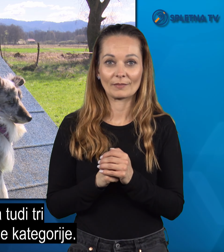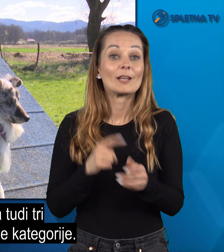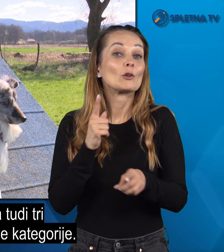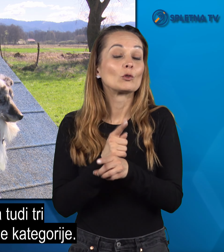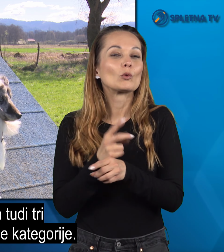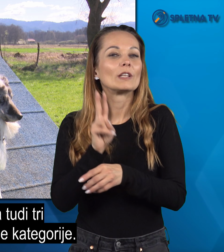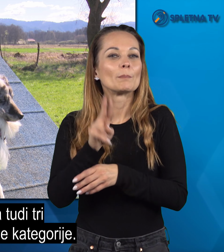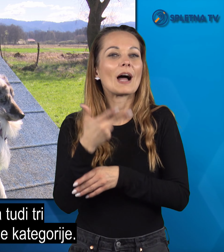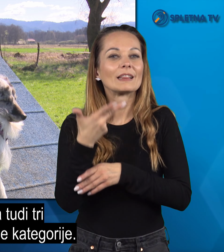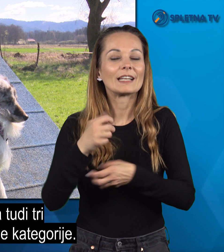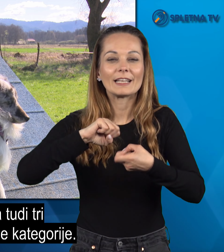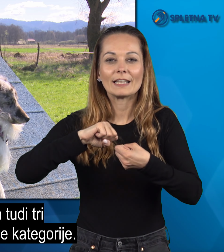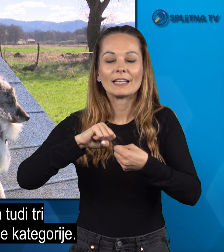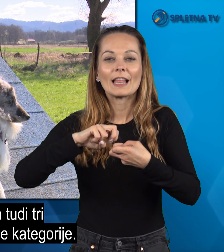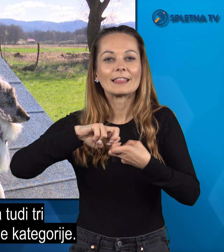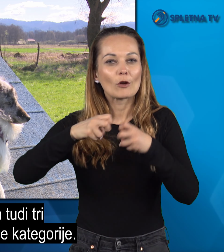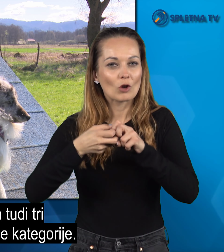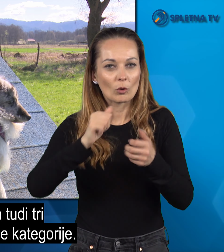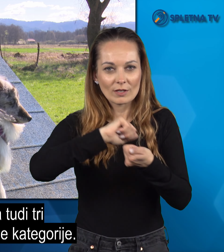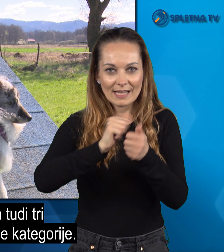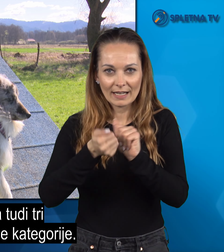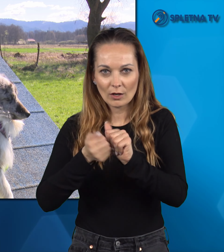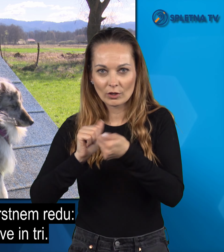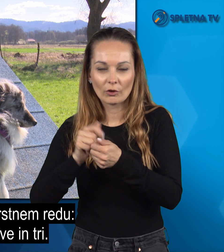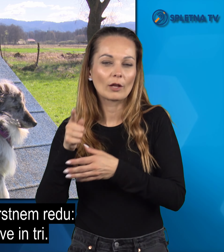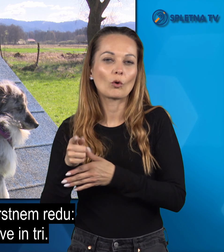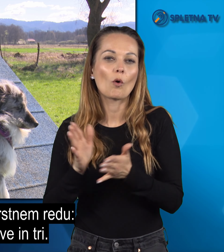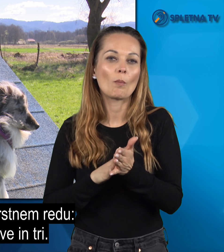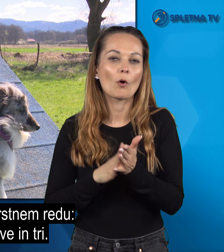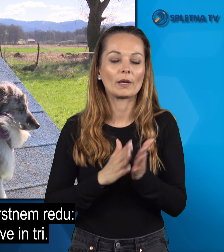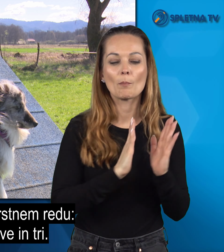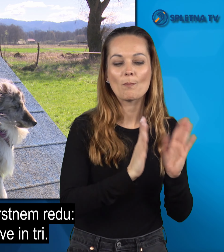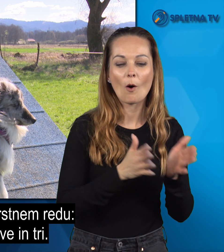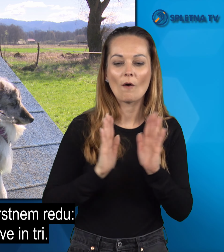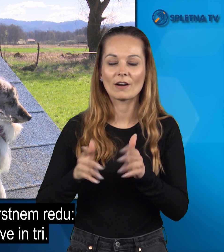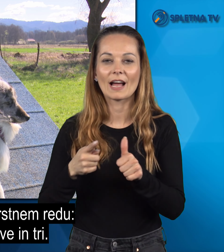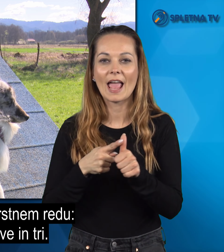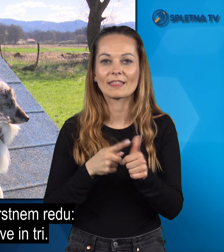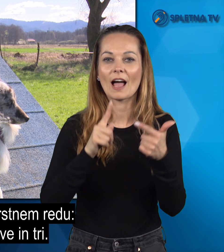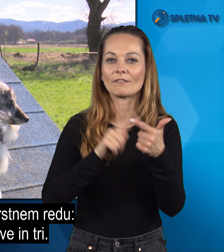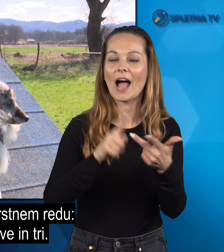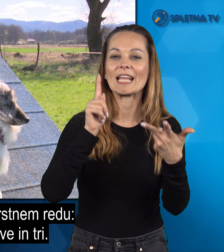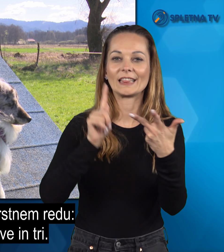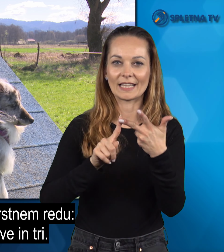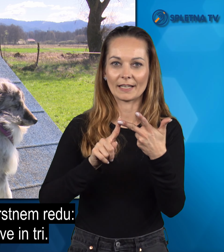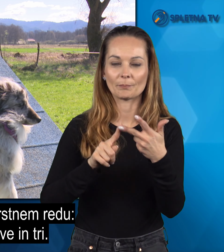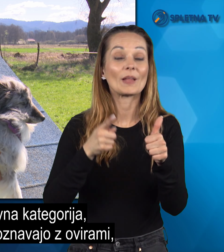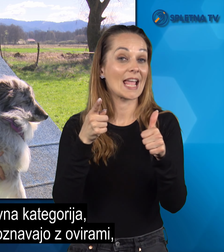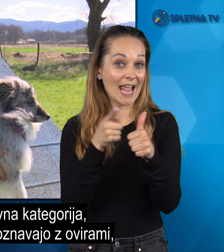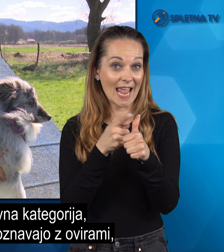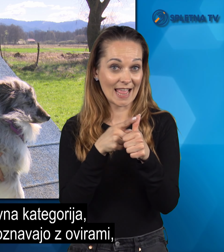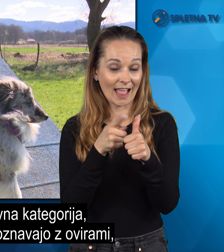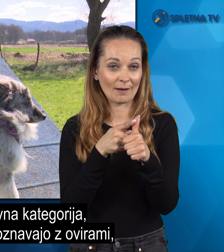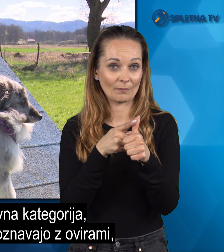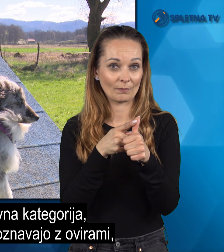So pa tudi 3 težavnostne kategorije, čist po vrstnem redu, 1, 2 in 3.